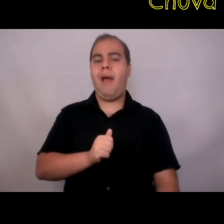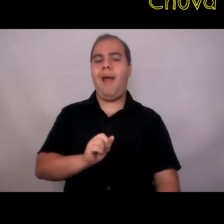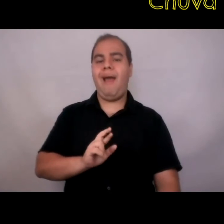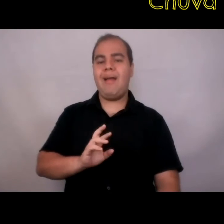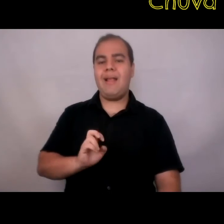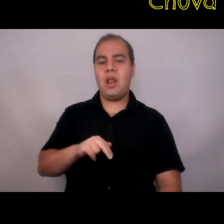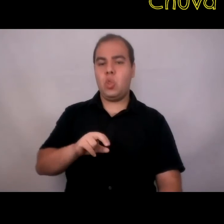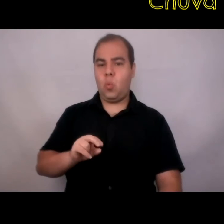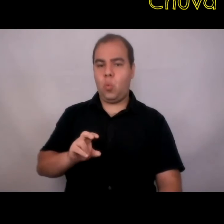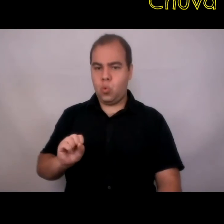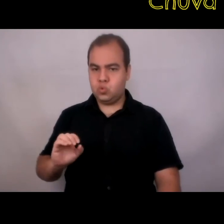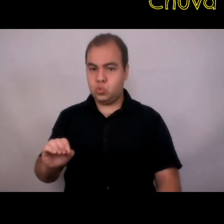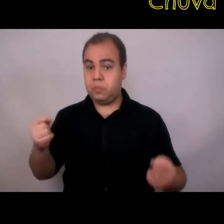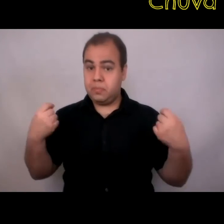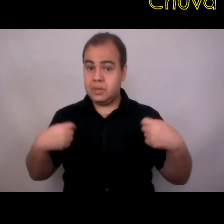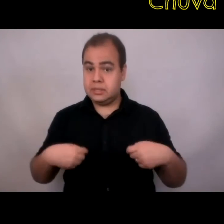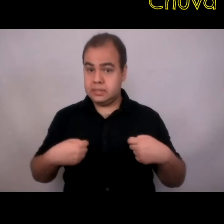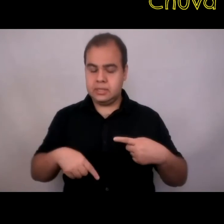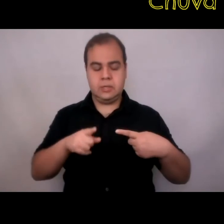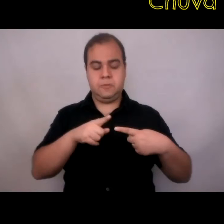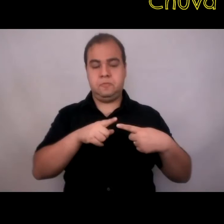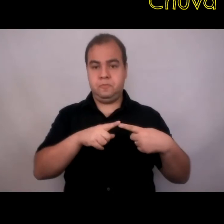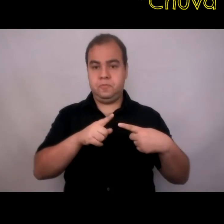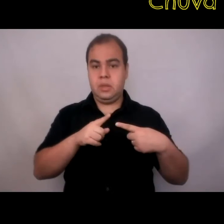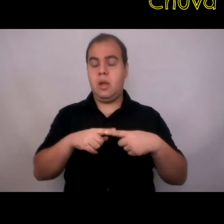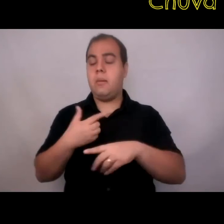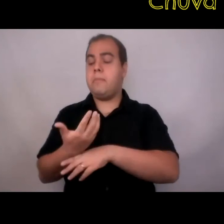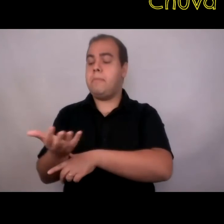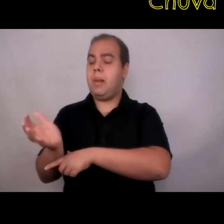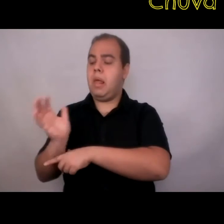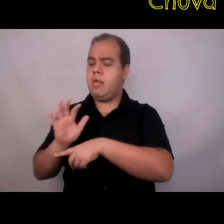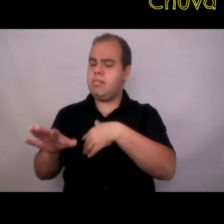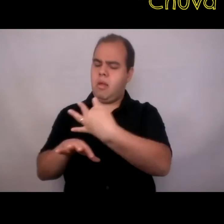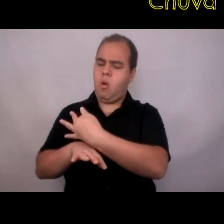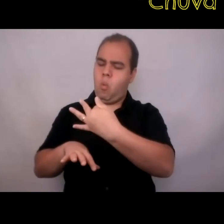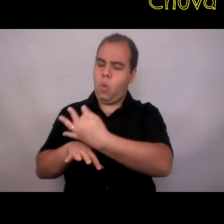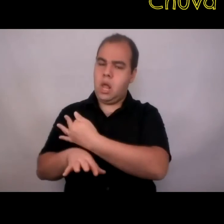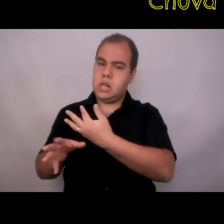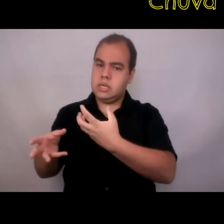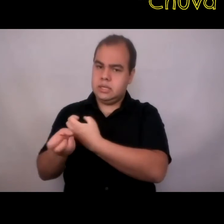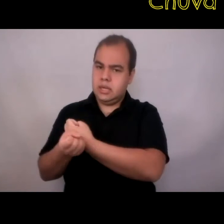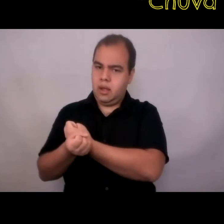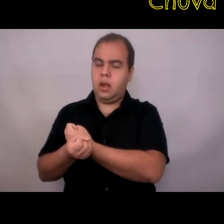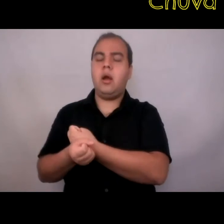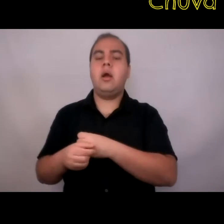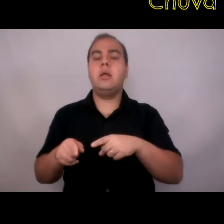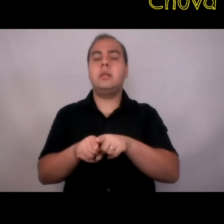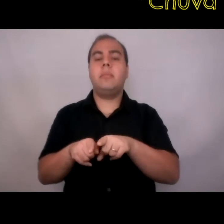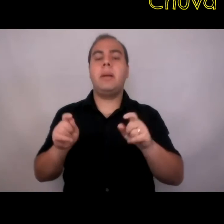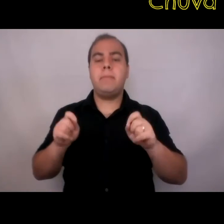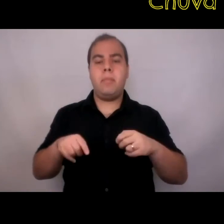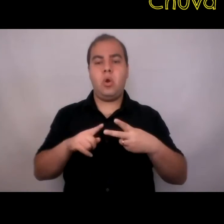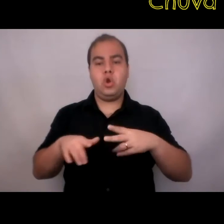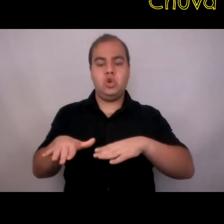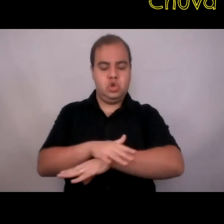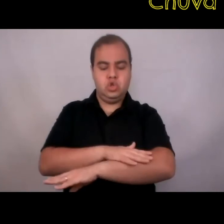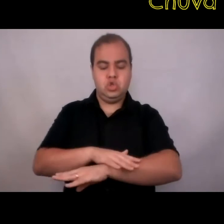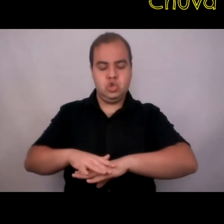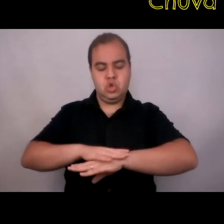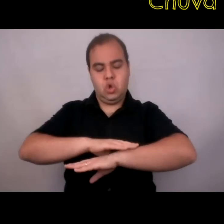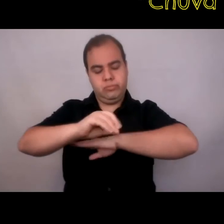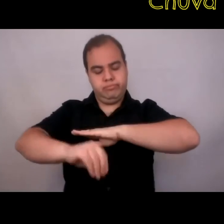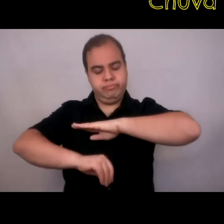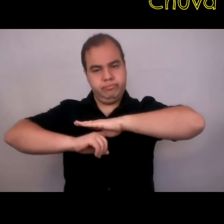plantas que resistam melhor à seca, e a gente pode eventualmente incorporar no solo, no substrato, uma